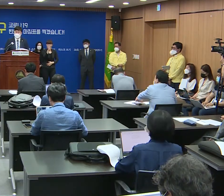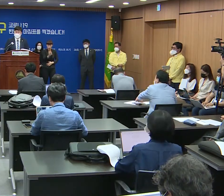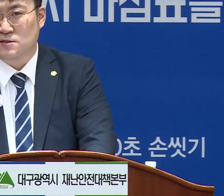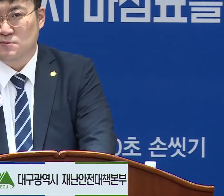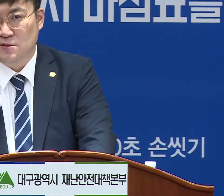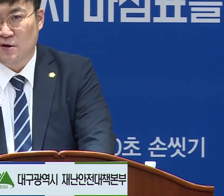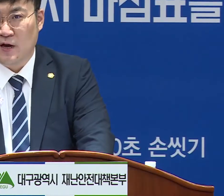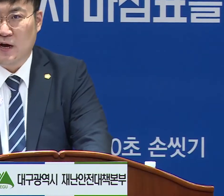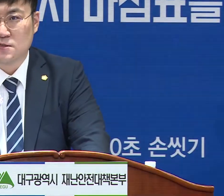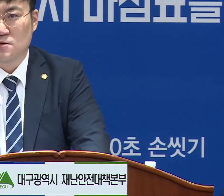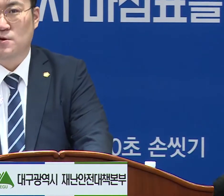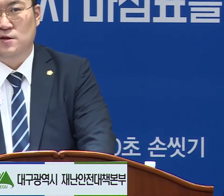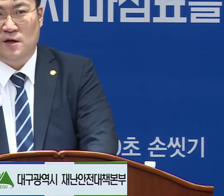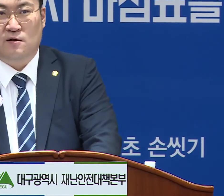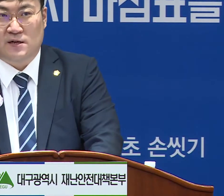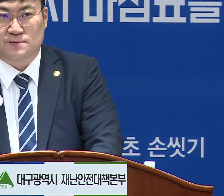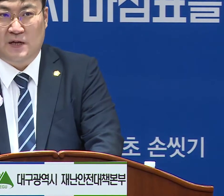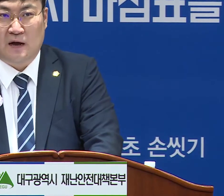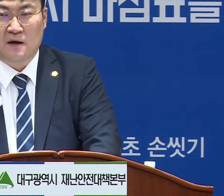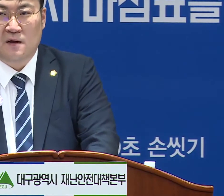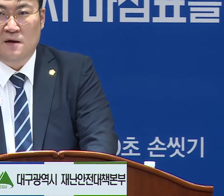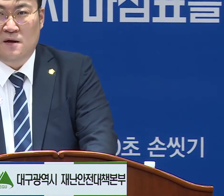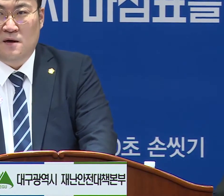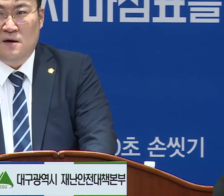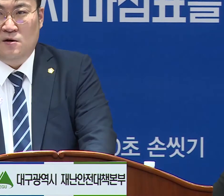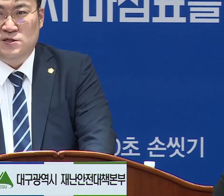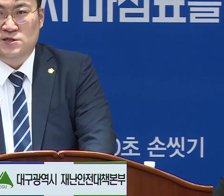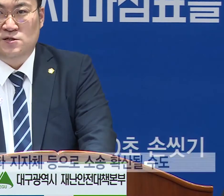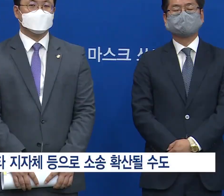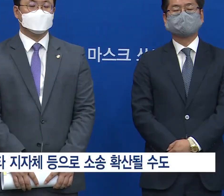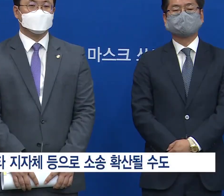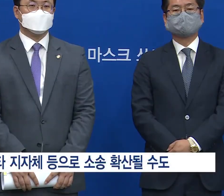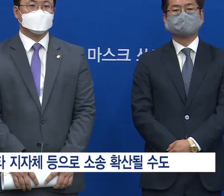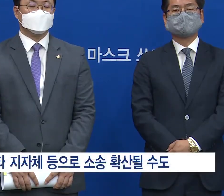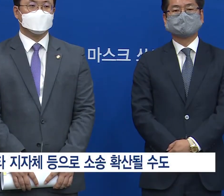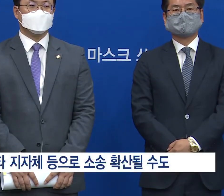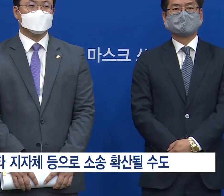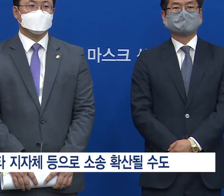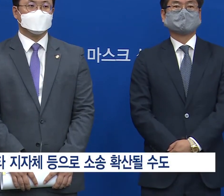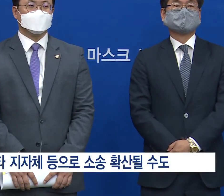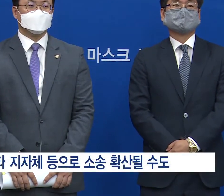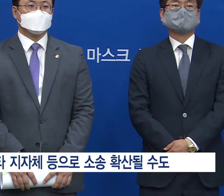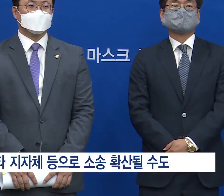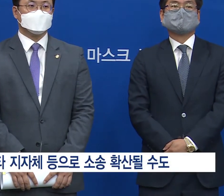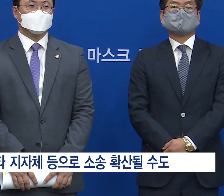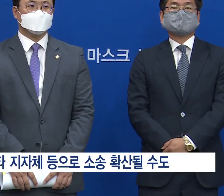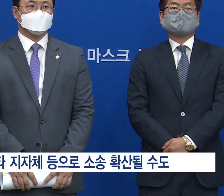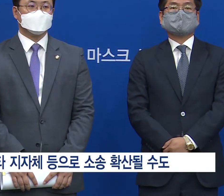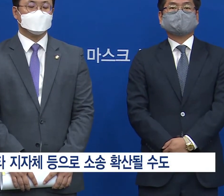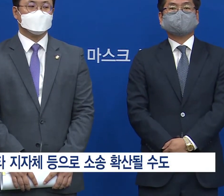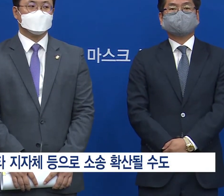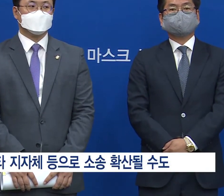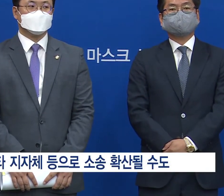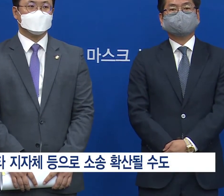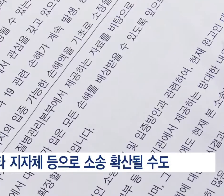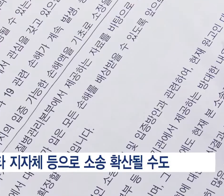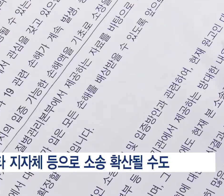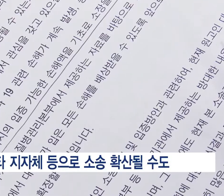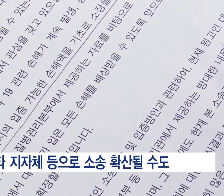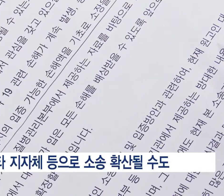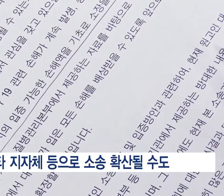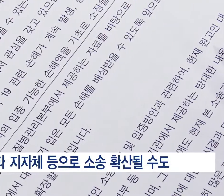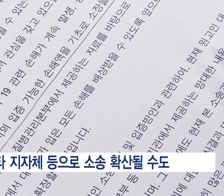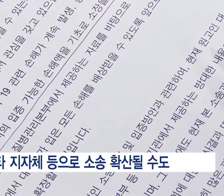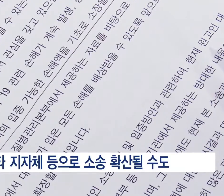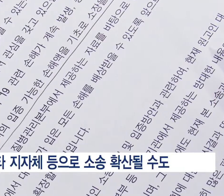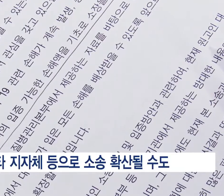피해에 한정되는데 이를 계기로 기업이나 소상공인 또 다른 지자체나 정부 등으로 손해배상 소송이